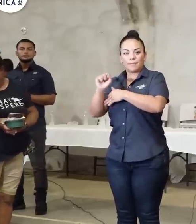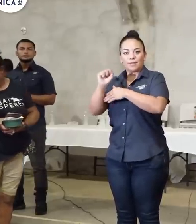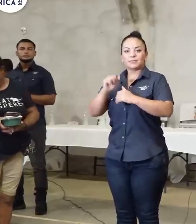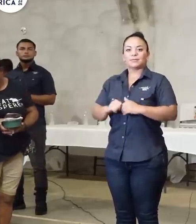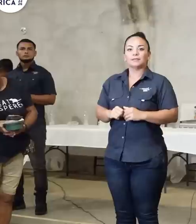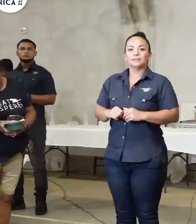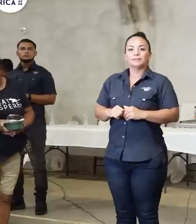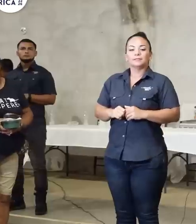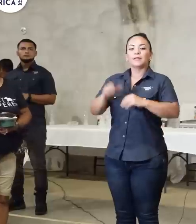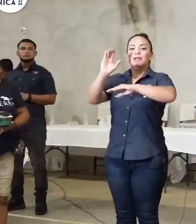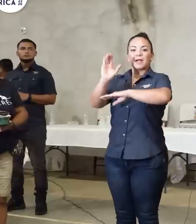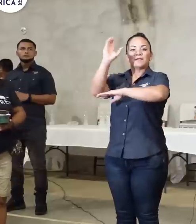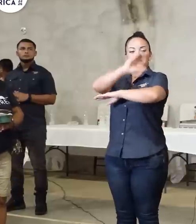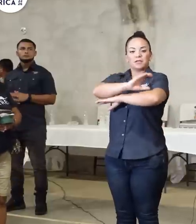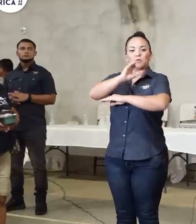en Carrillo.